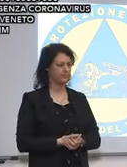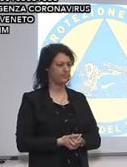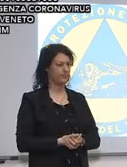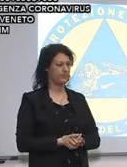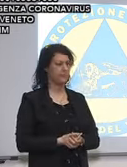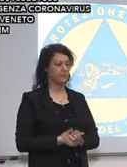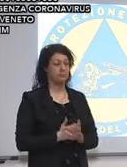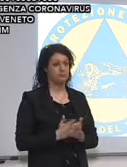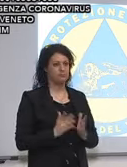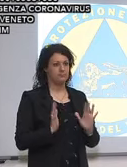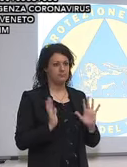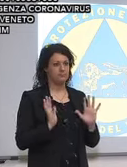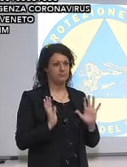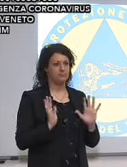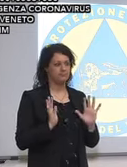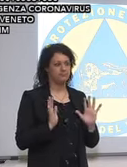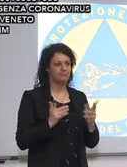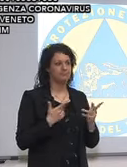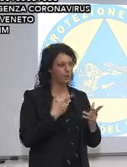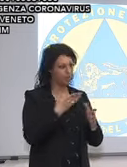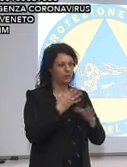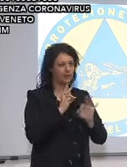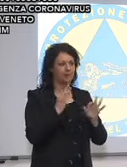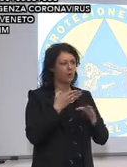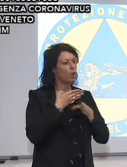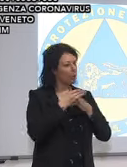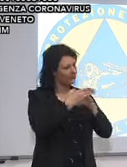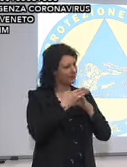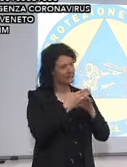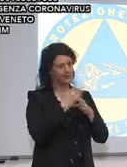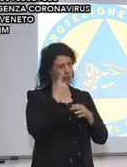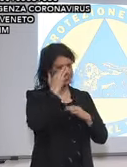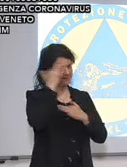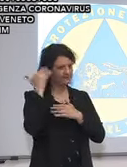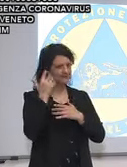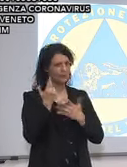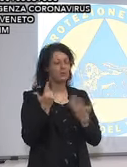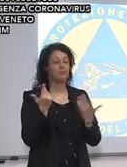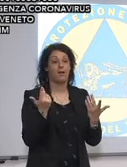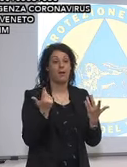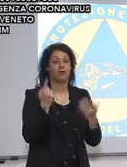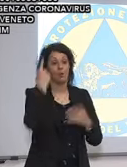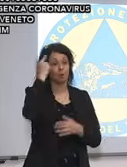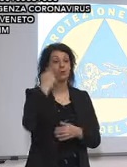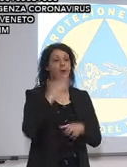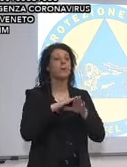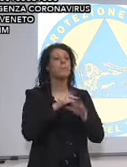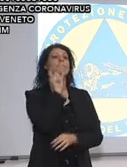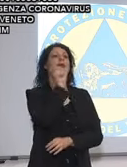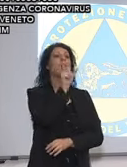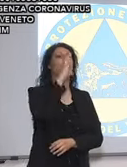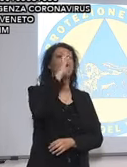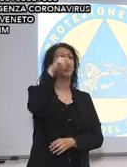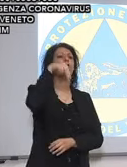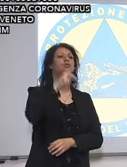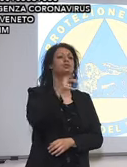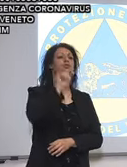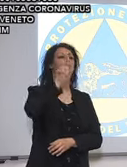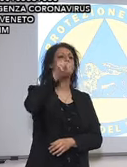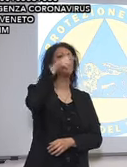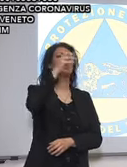Non lo so, guardate, no. Condivido con lei questa osservazione, ma non so giuridicamente perché si è scritto questo termine, non lo so.